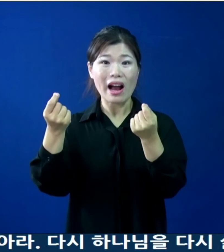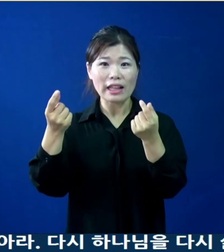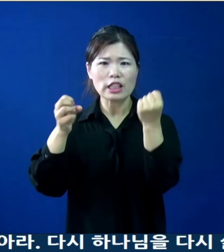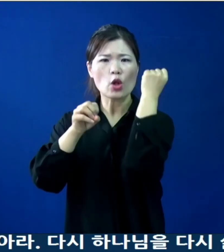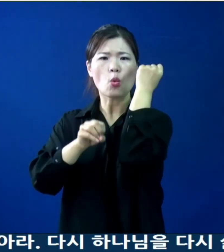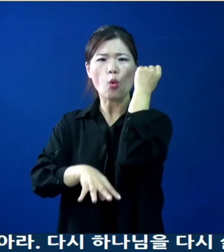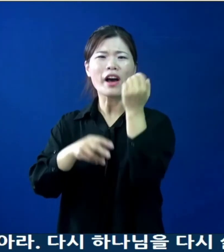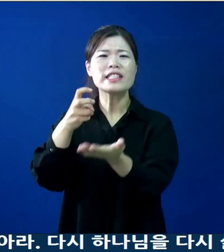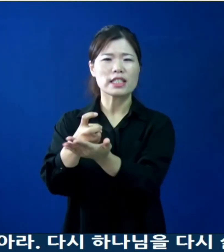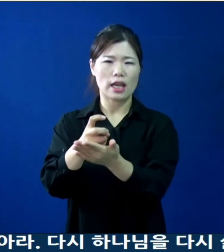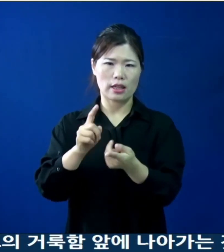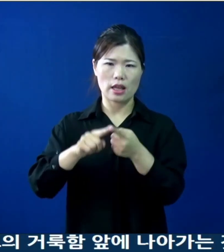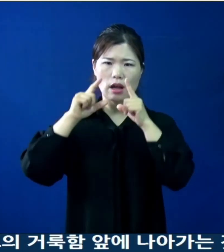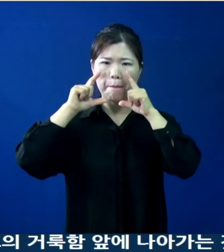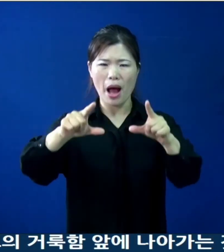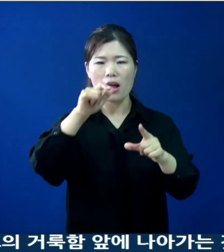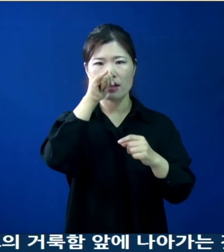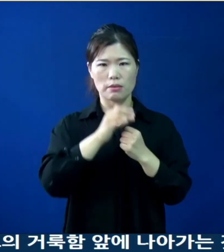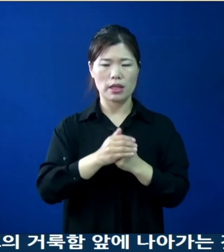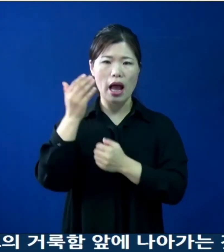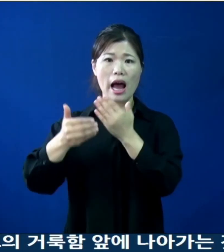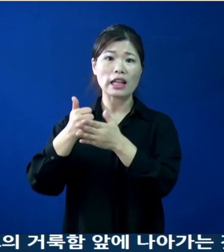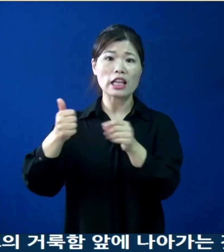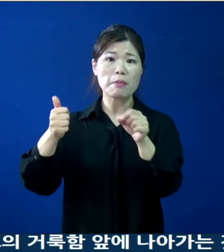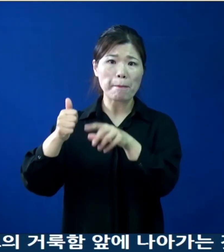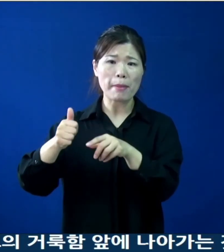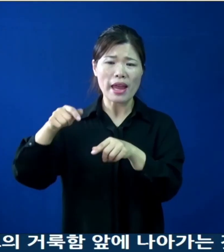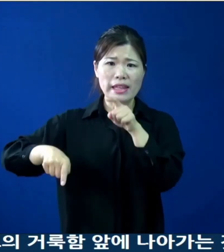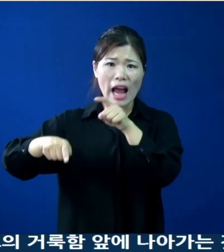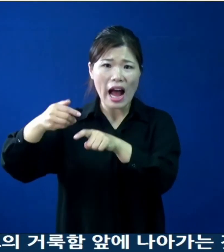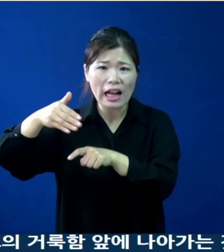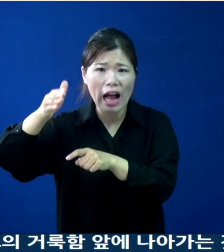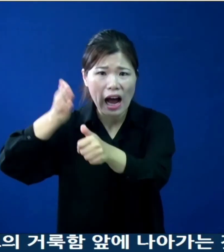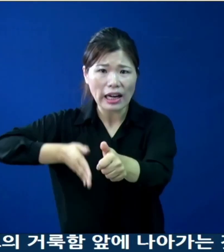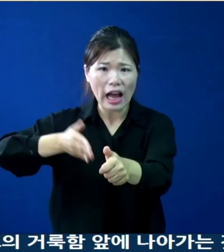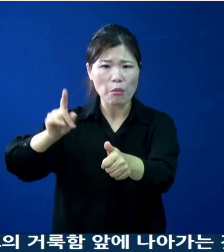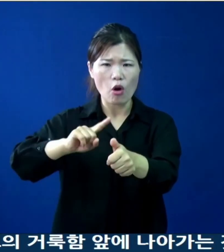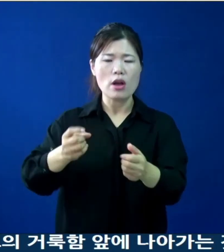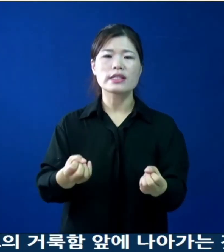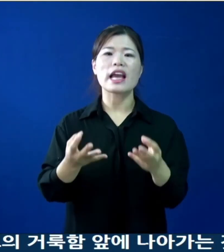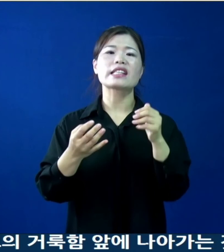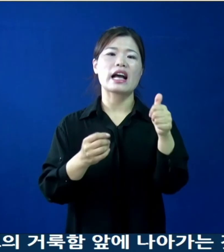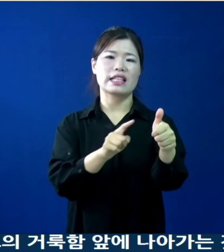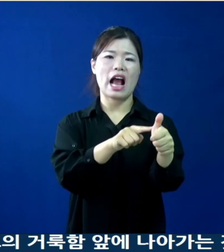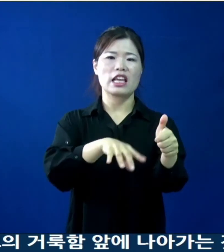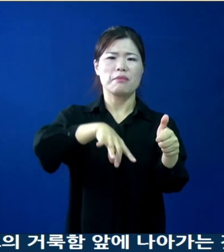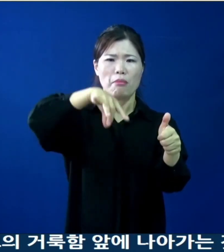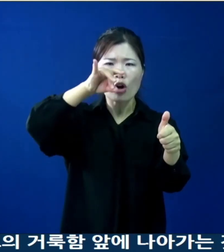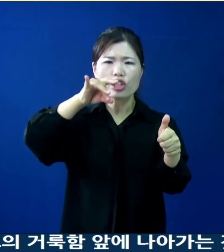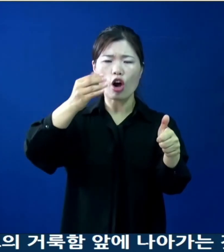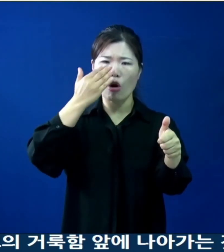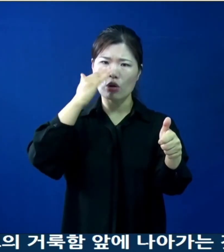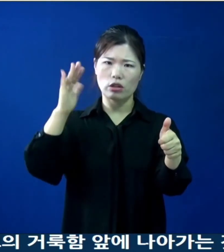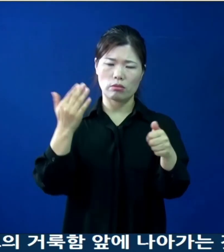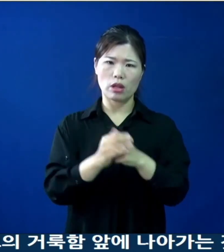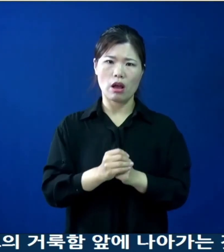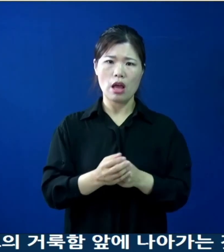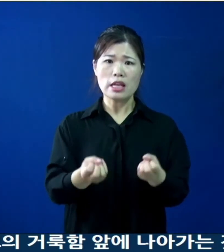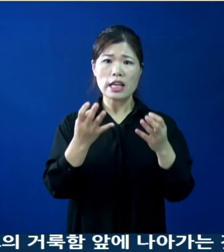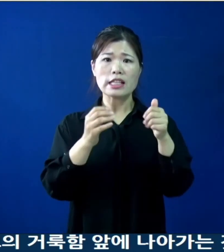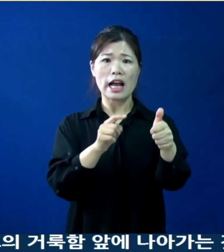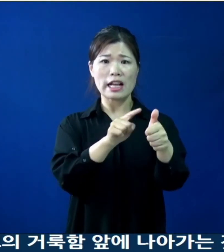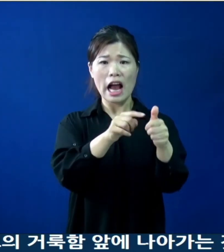거죠. 하나님의 거룩함 앞에 나가라. 그러기 위해서 제사장들이 먼저 거룩해야 된다는 겁니다. 너희들을 통해서 온